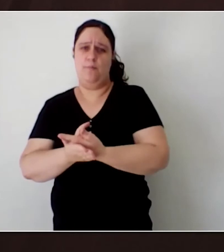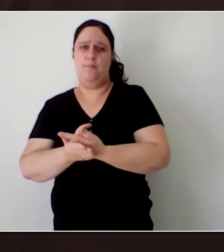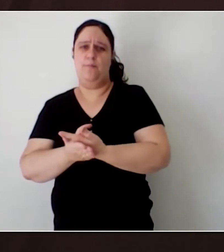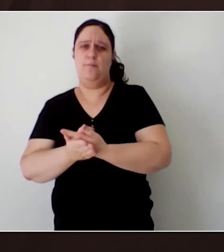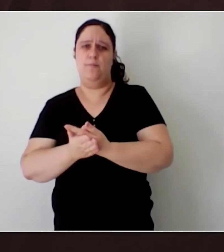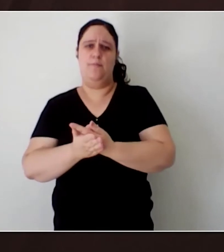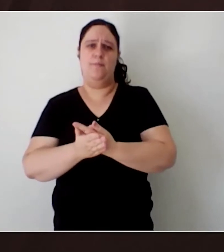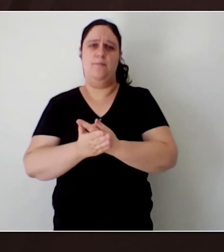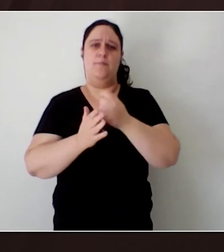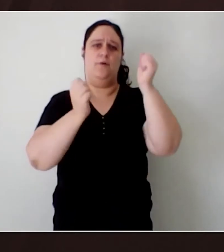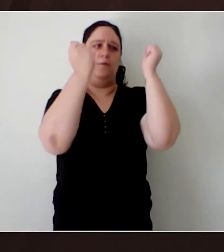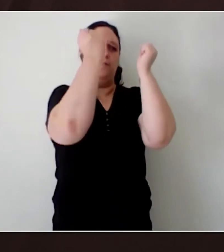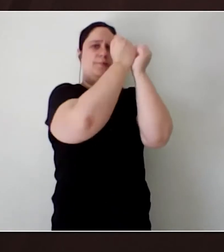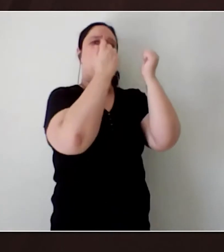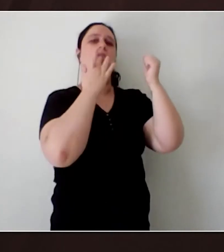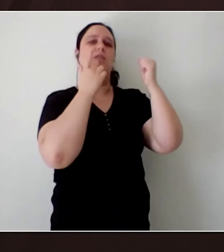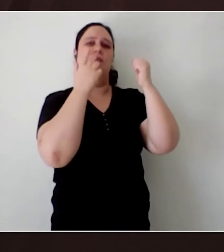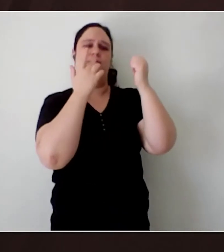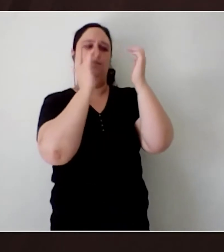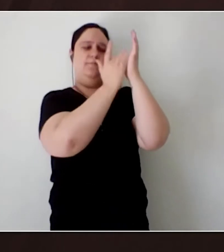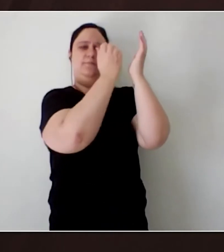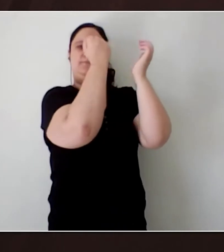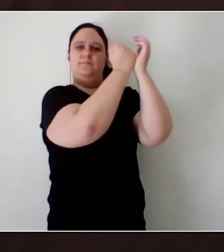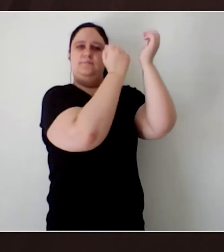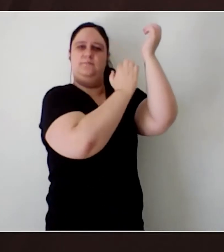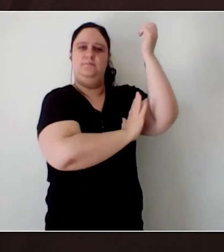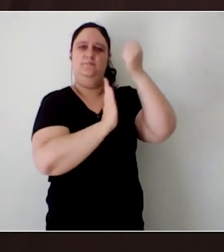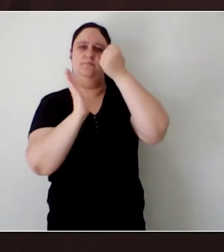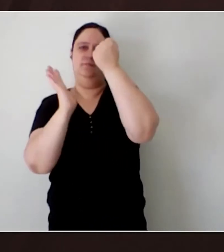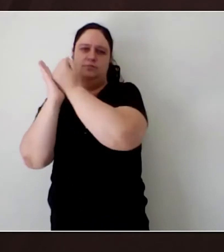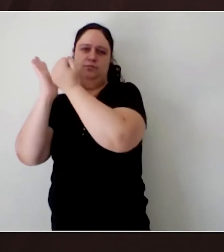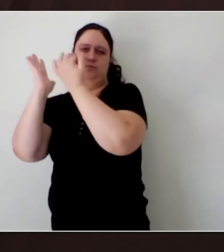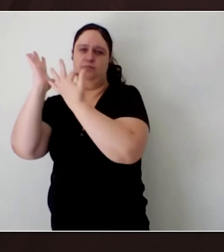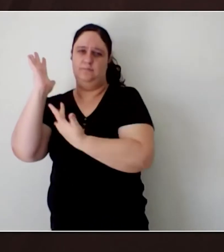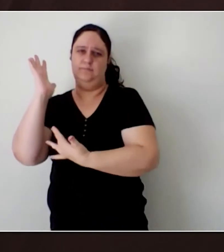bispos não são para estar